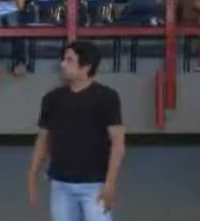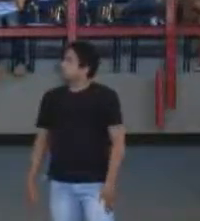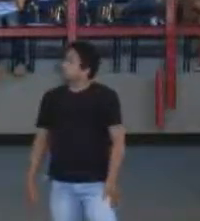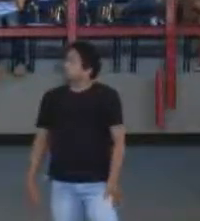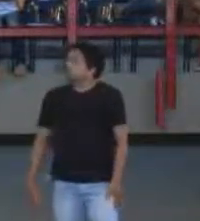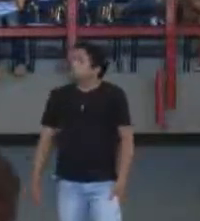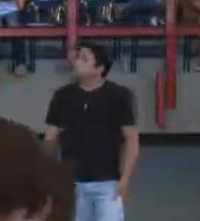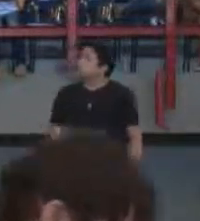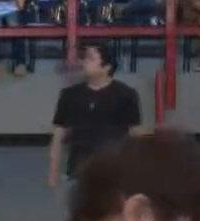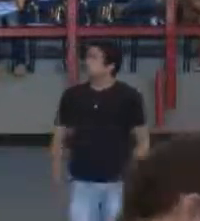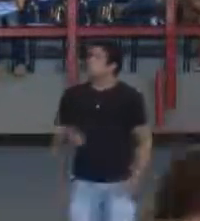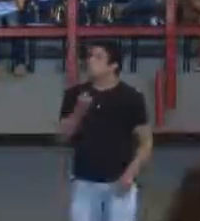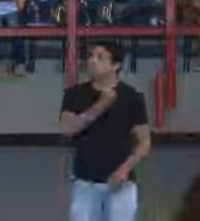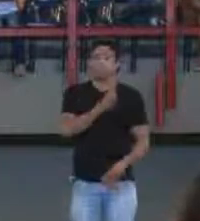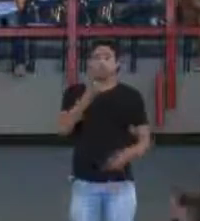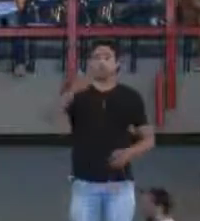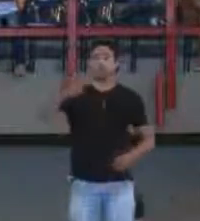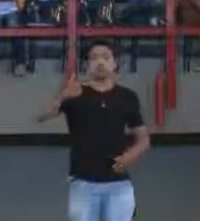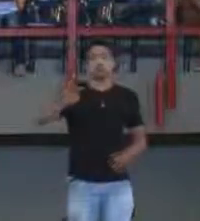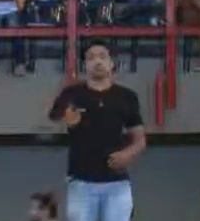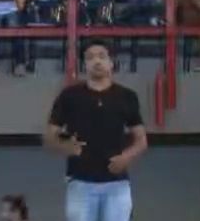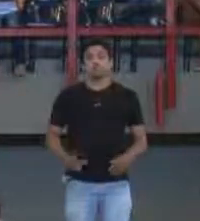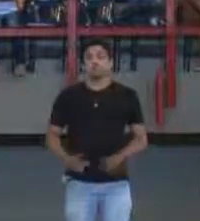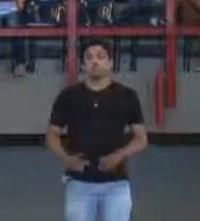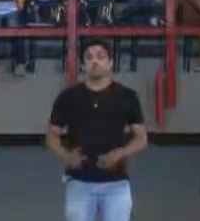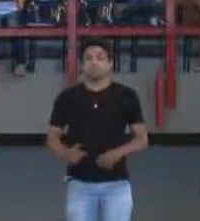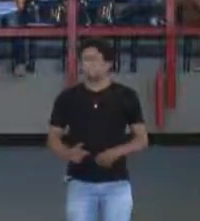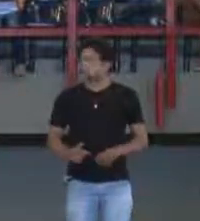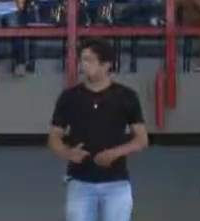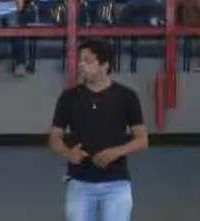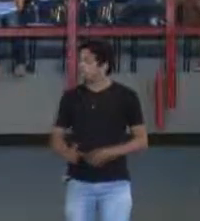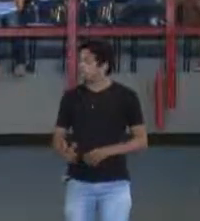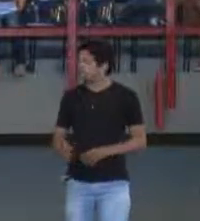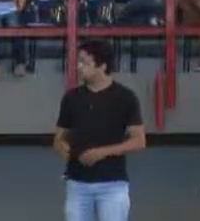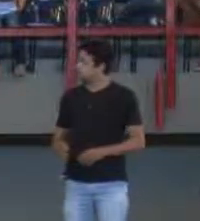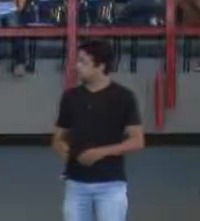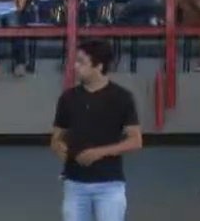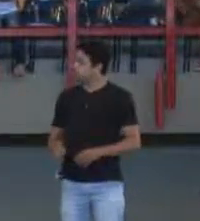Podemos ir para a questão de número 2? Então, bora lá.